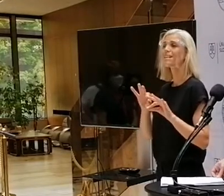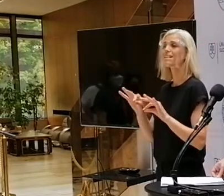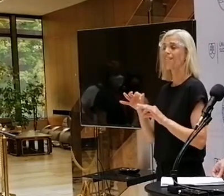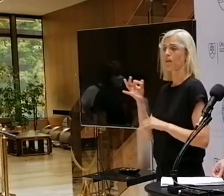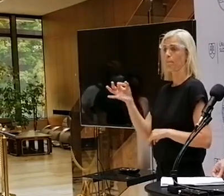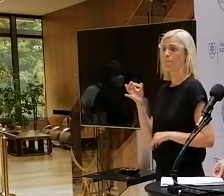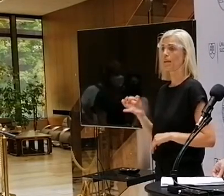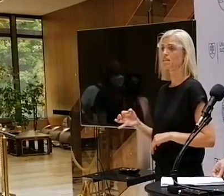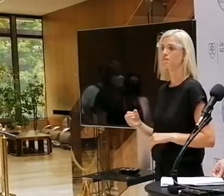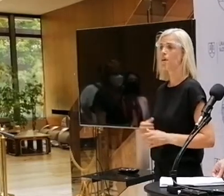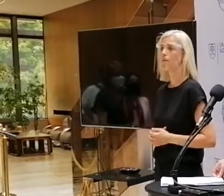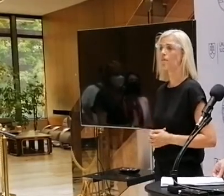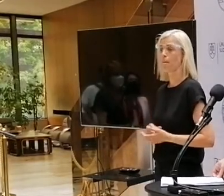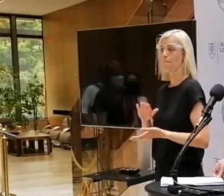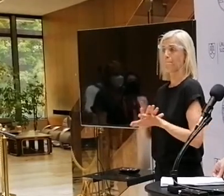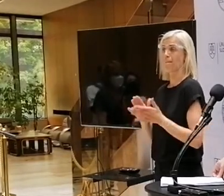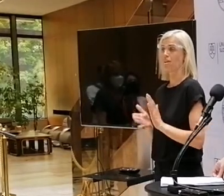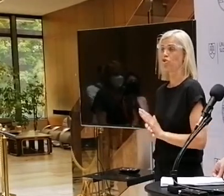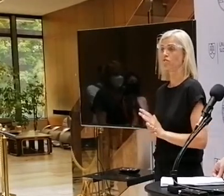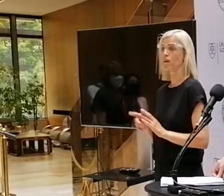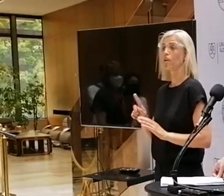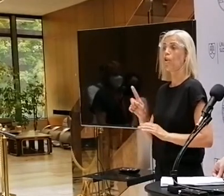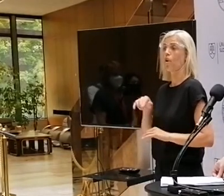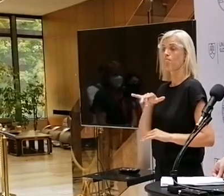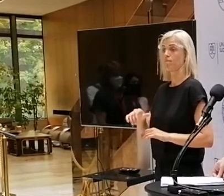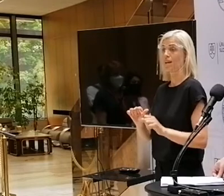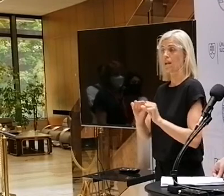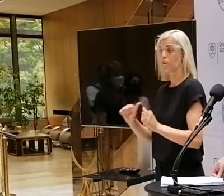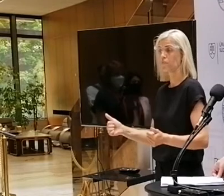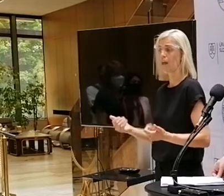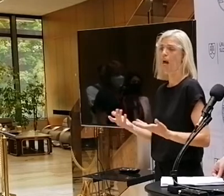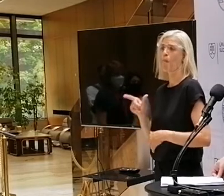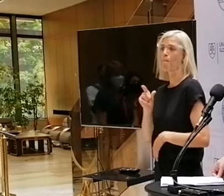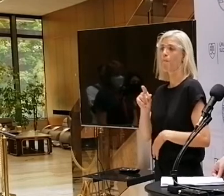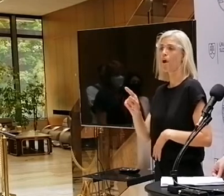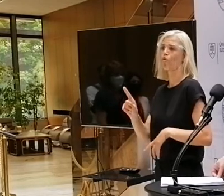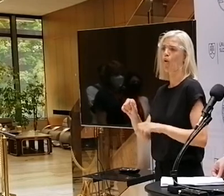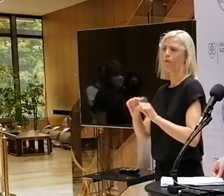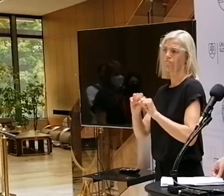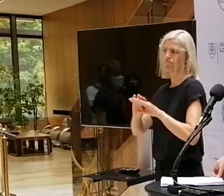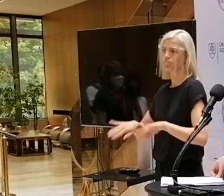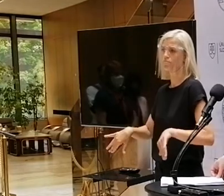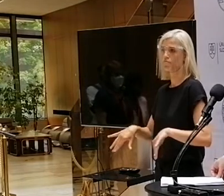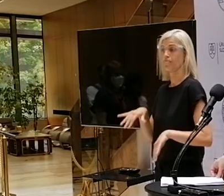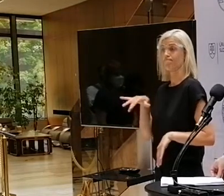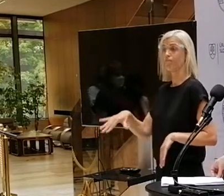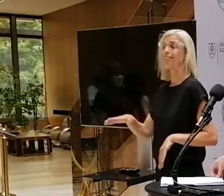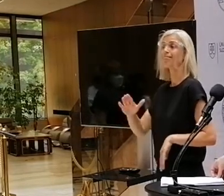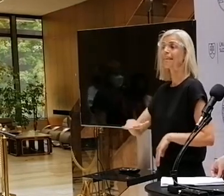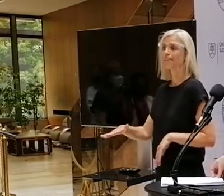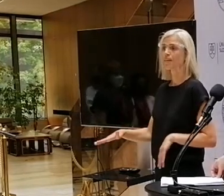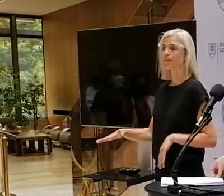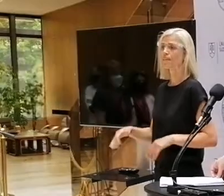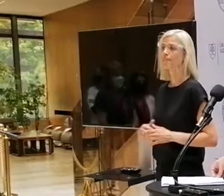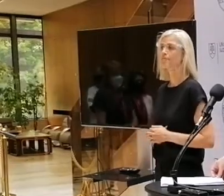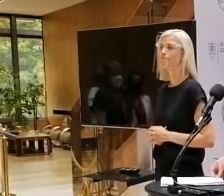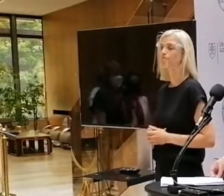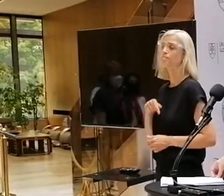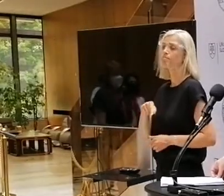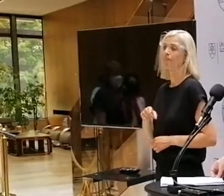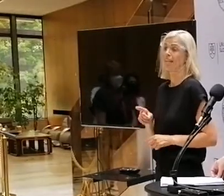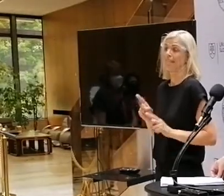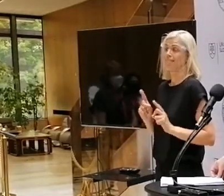percent manželstiev, ktoré sa rozvádzajú, alebo párov, ktoré sa rozchádzajú s deťmi, by sa